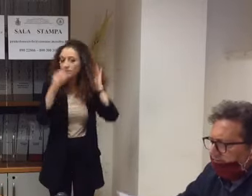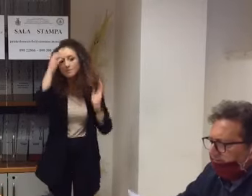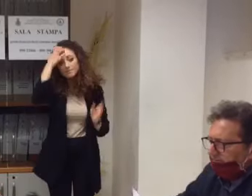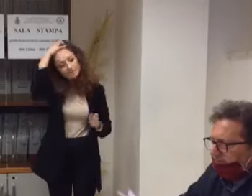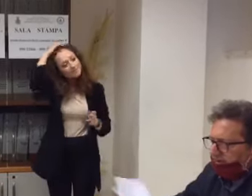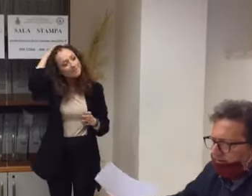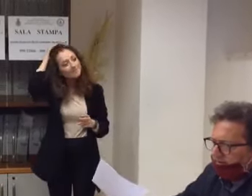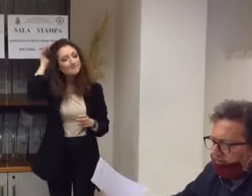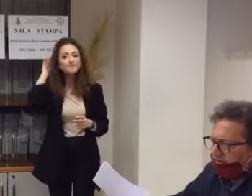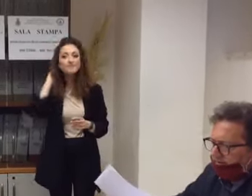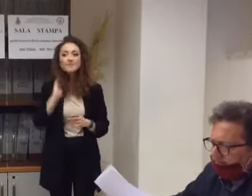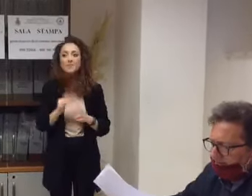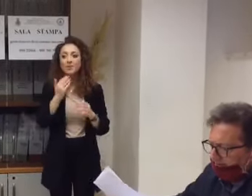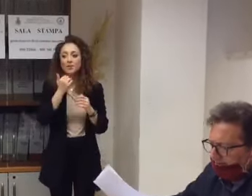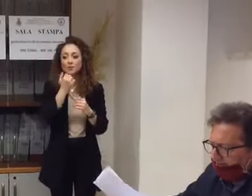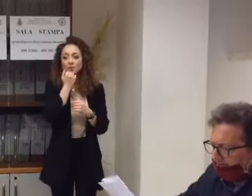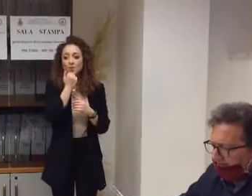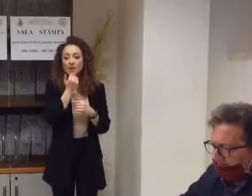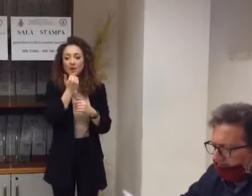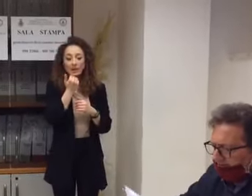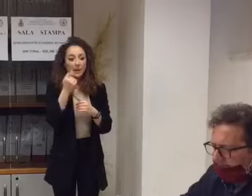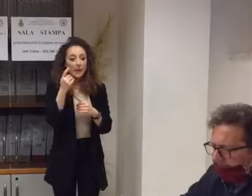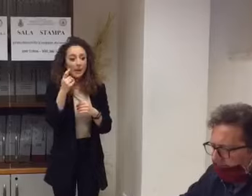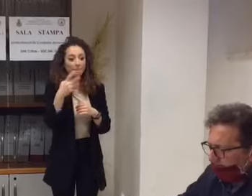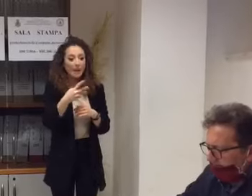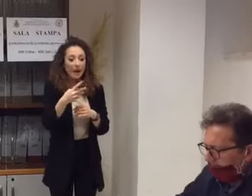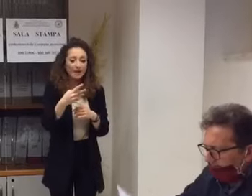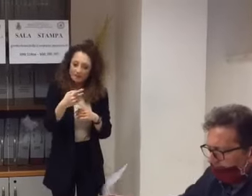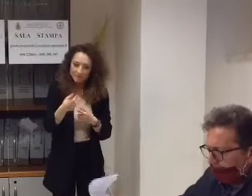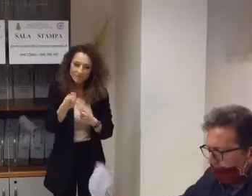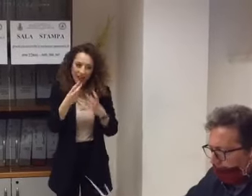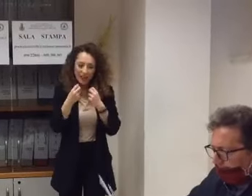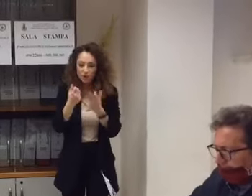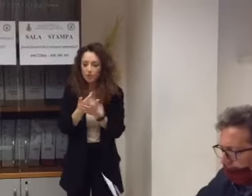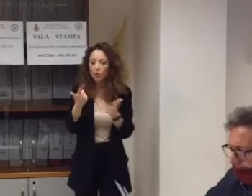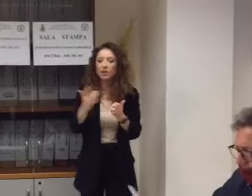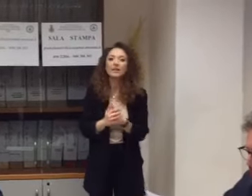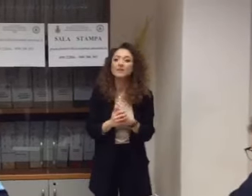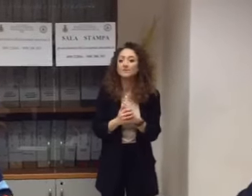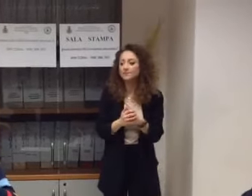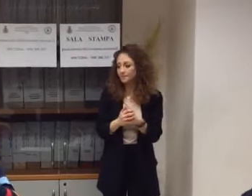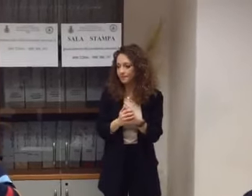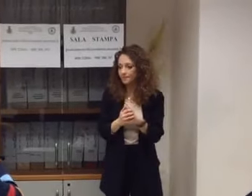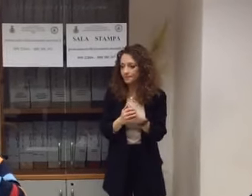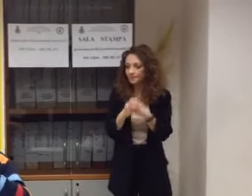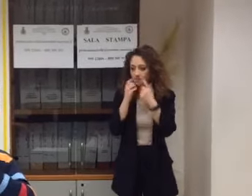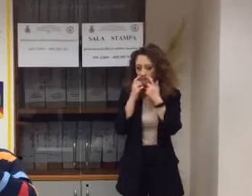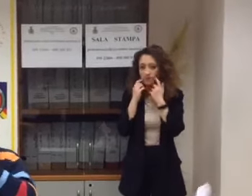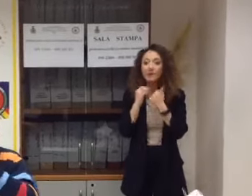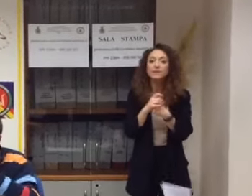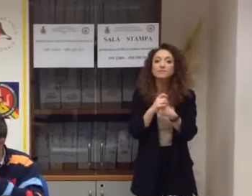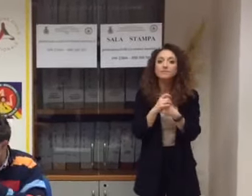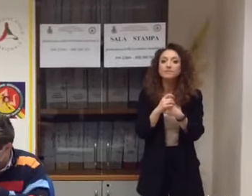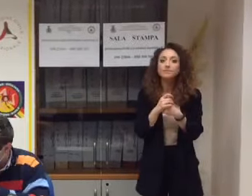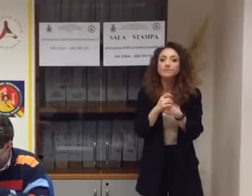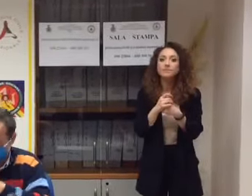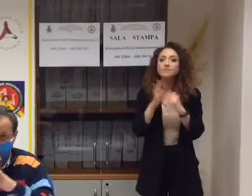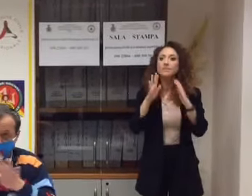Scusami Max, che mi arrivano segnalazioni pure importanti. Allora, chiariamo intanto, domenica e